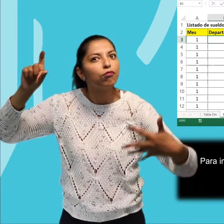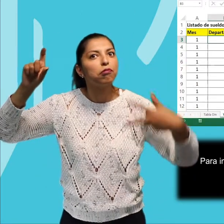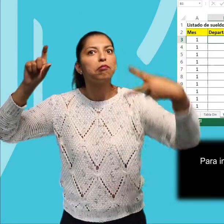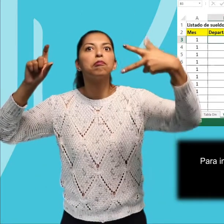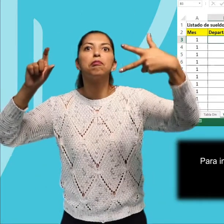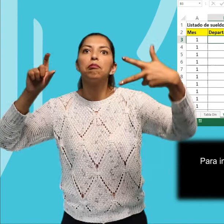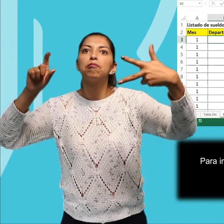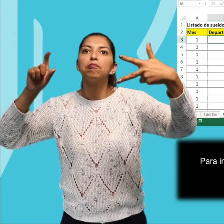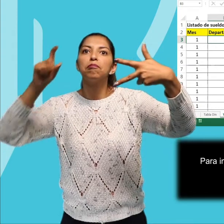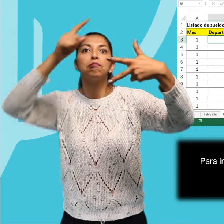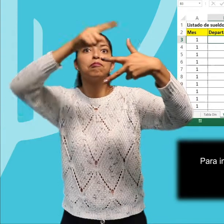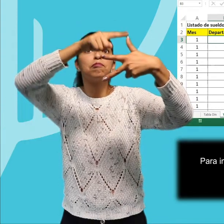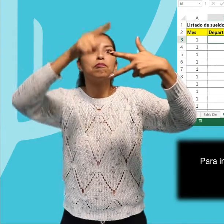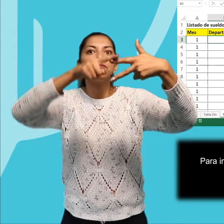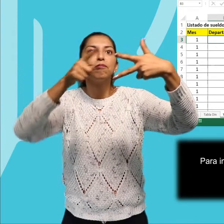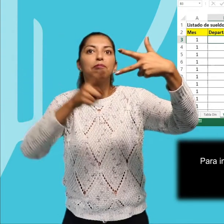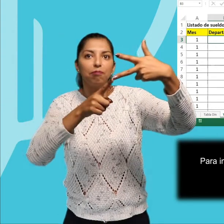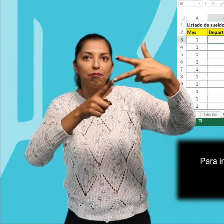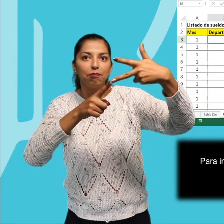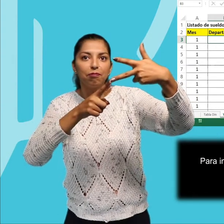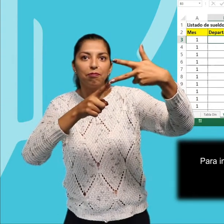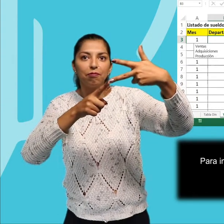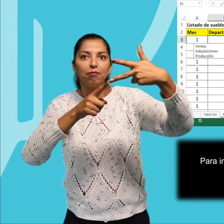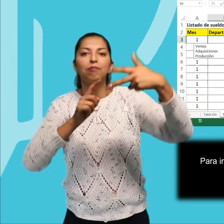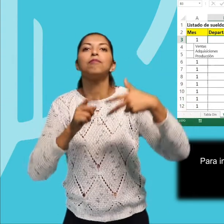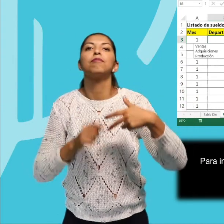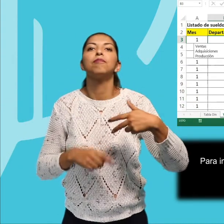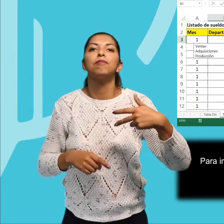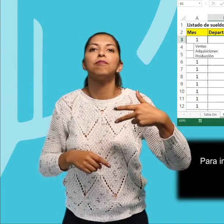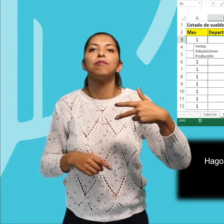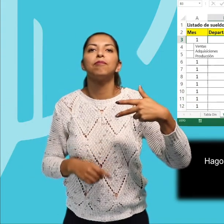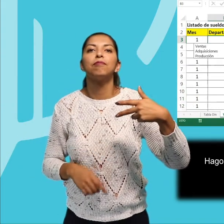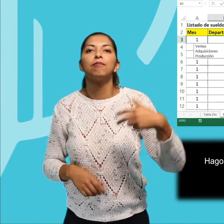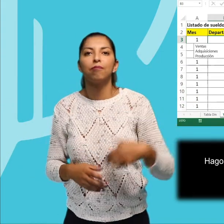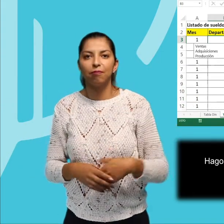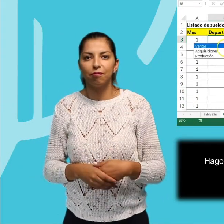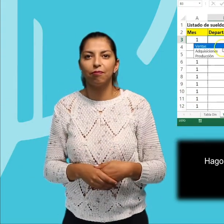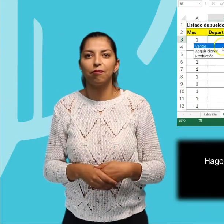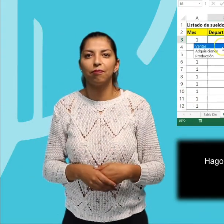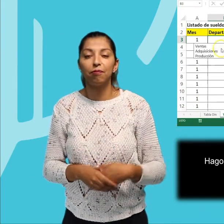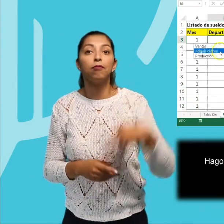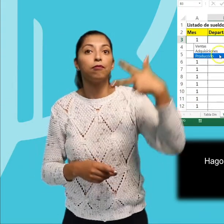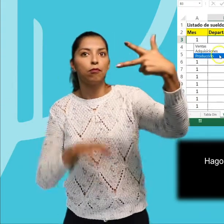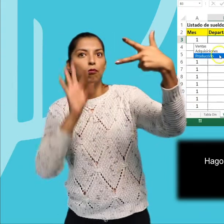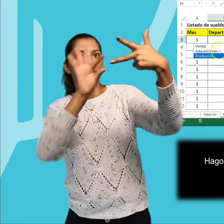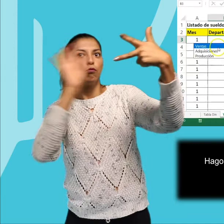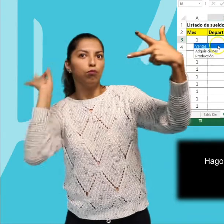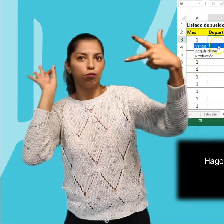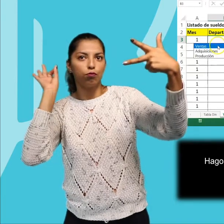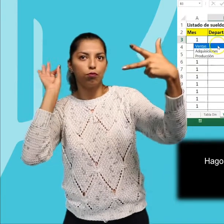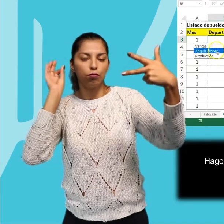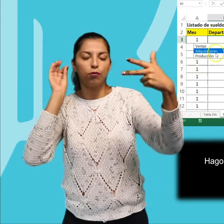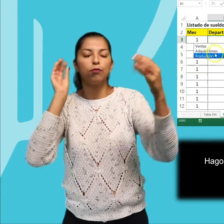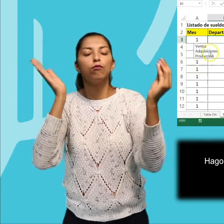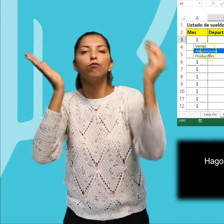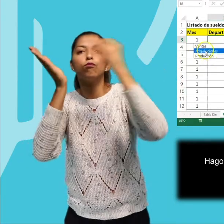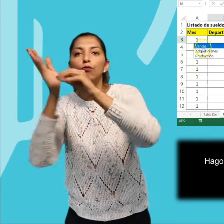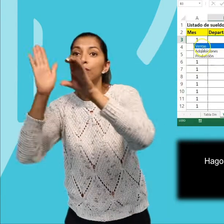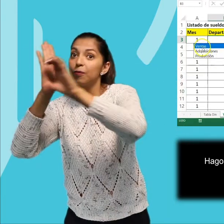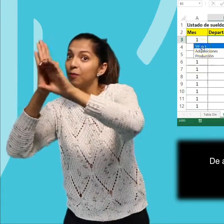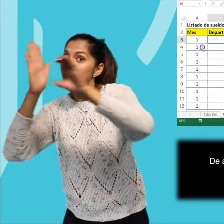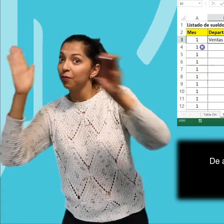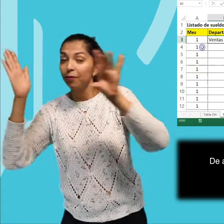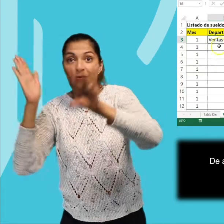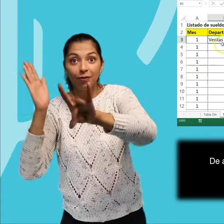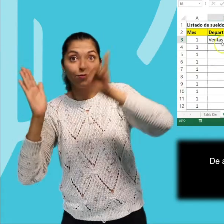celda para ingresar datos está el menú de opciones. Hago clic y vemos la lista de los departamentos